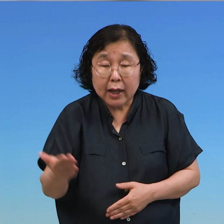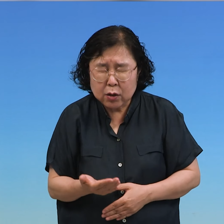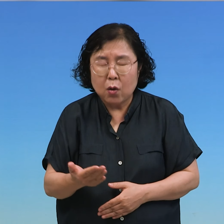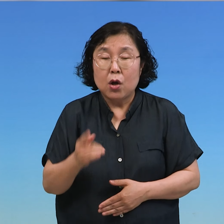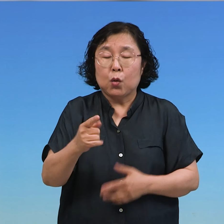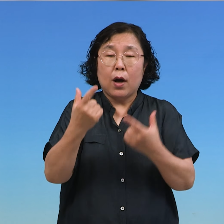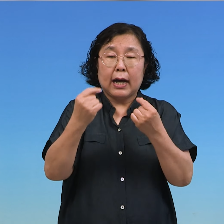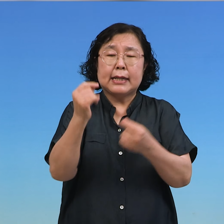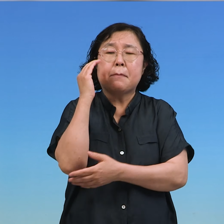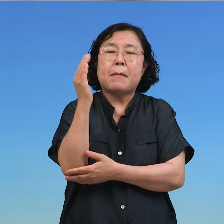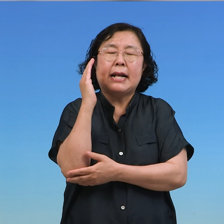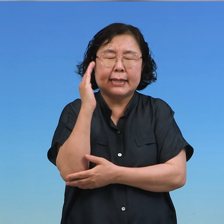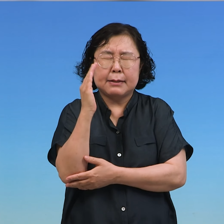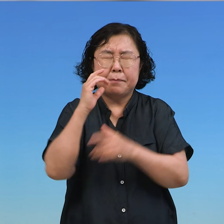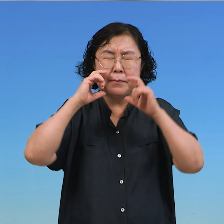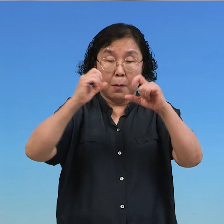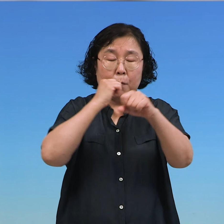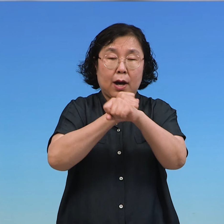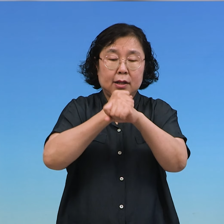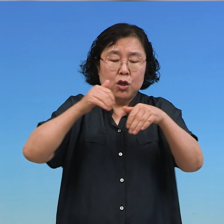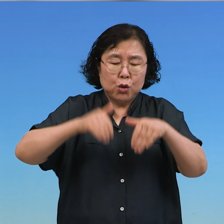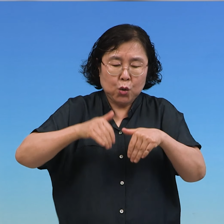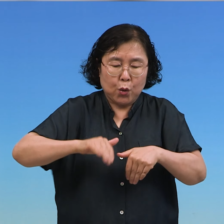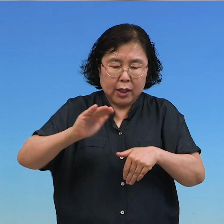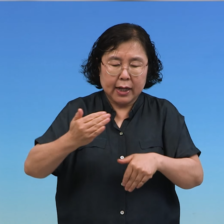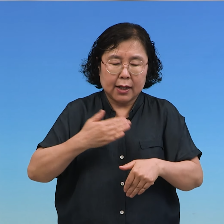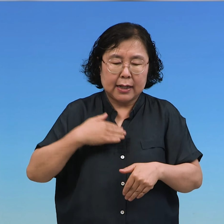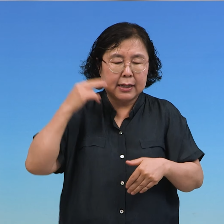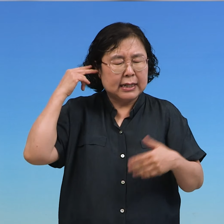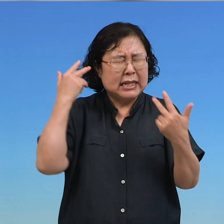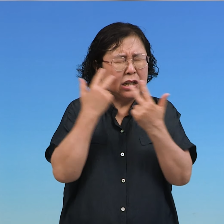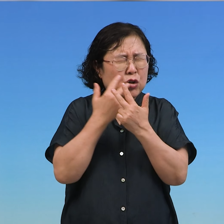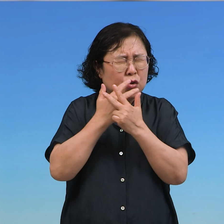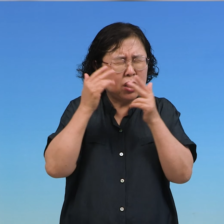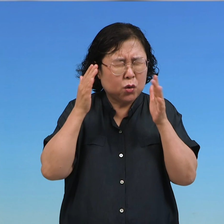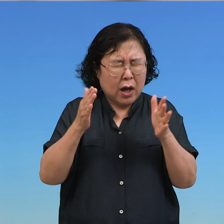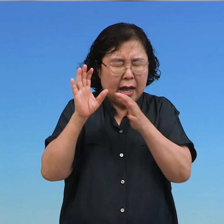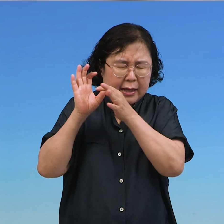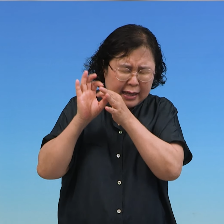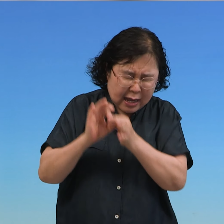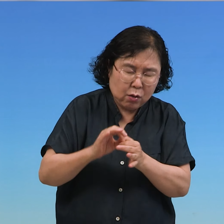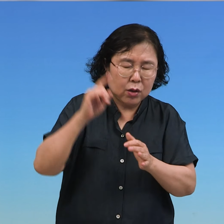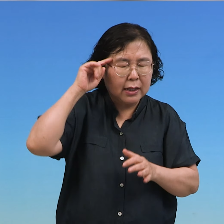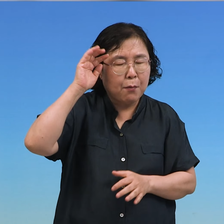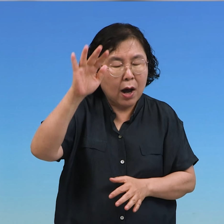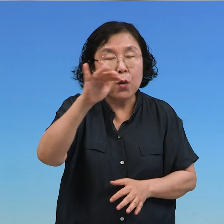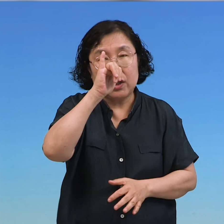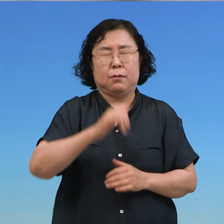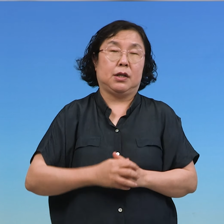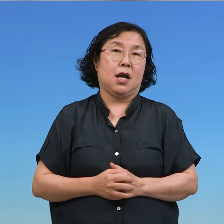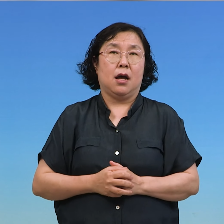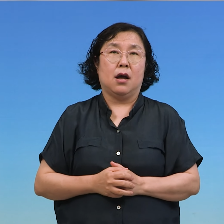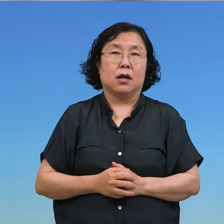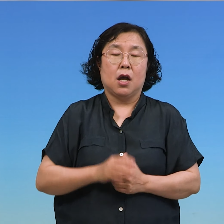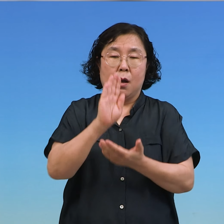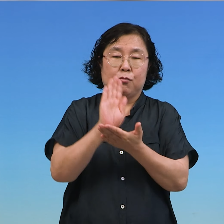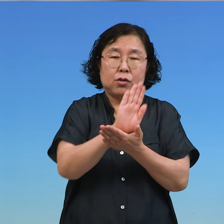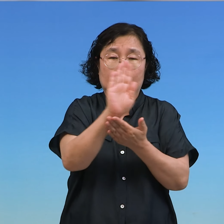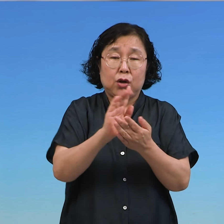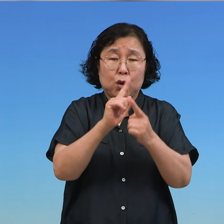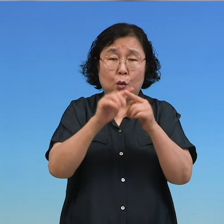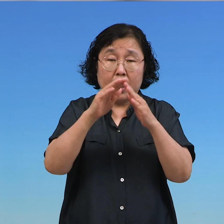종이 되기를 일주일 내내 사모하는 거거든요 여러분 이런 은혜가 넘치는 그런 교회가